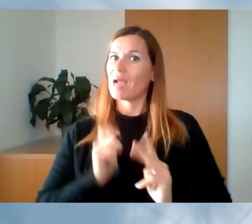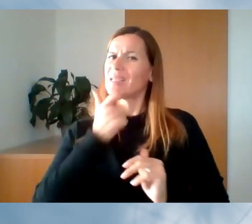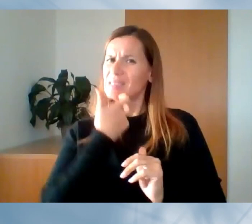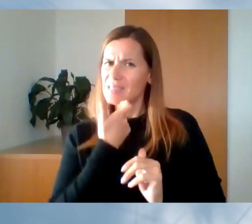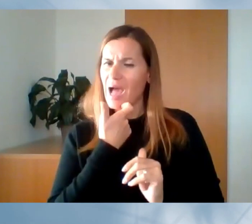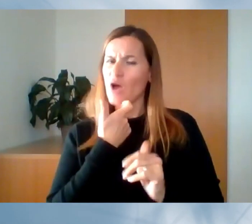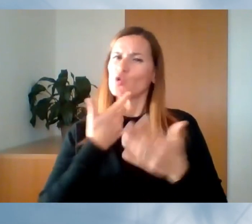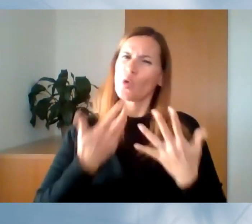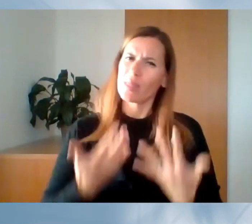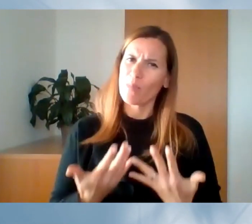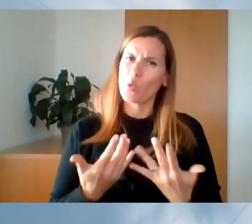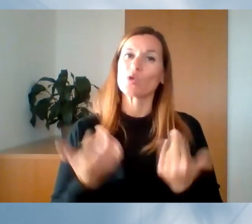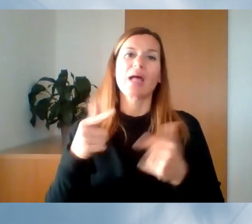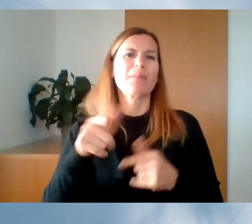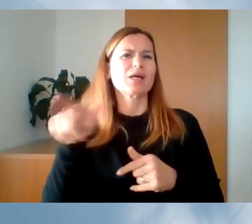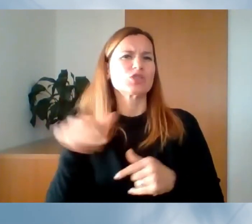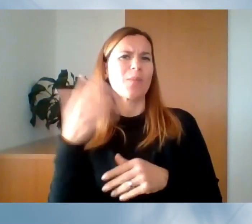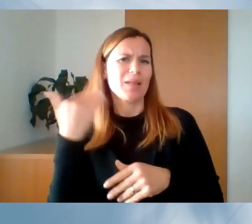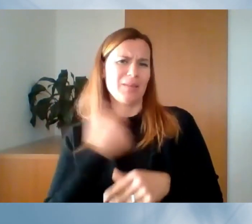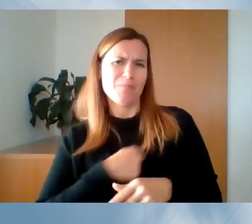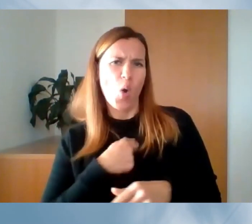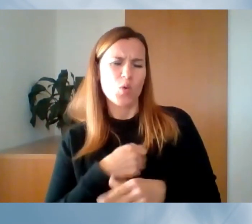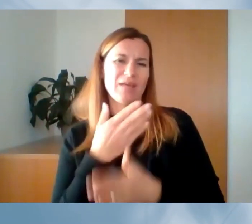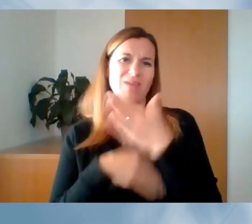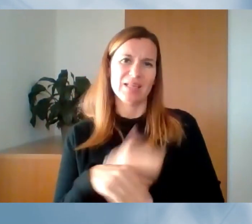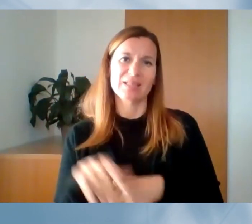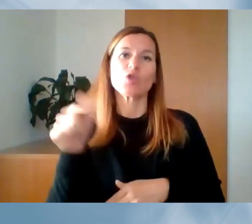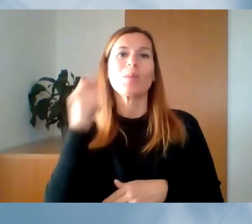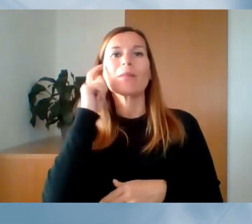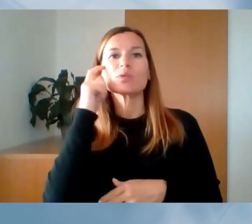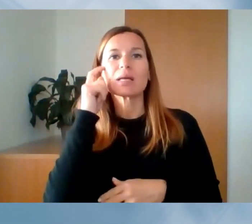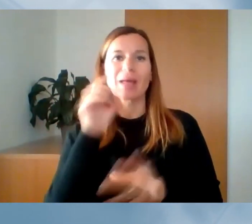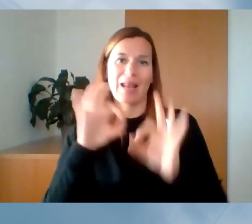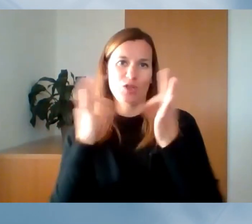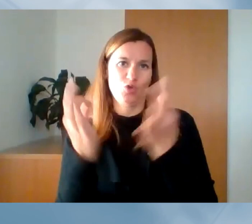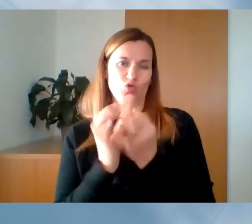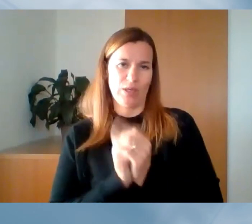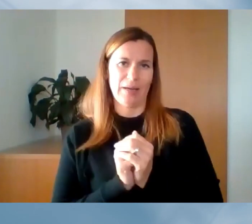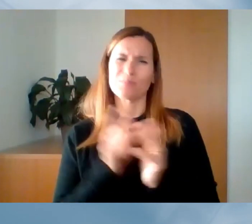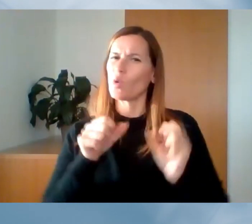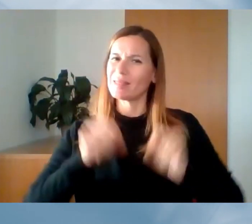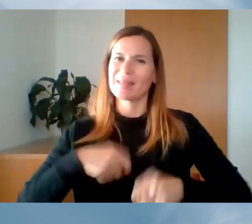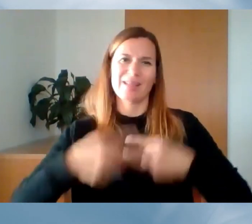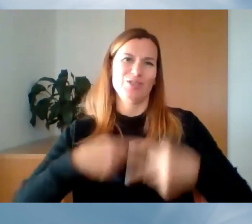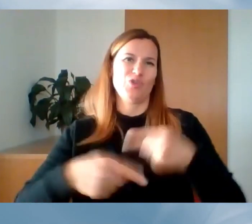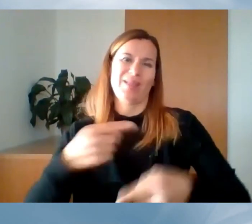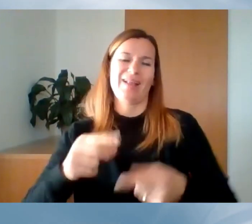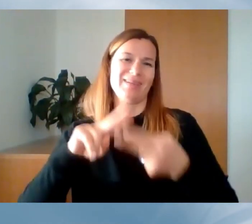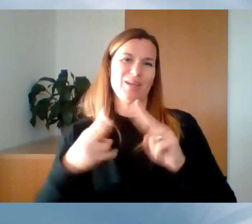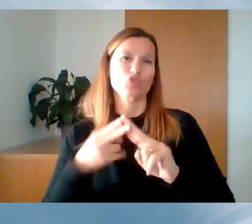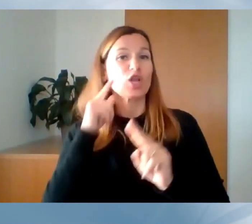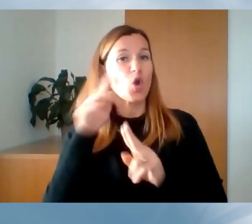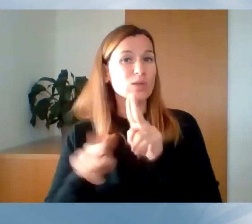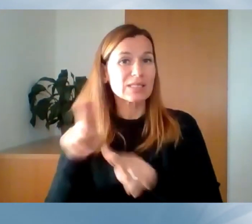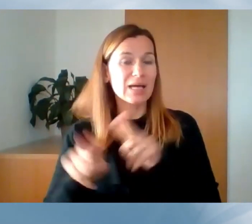dočakali starost, pa onemoglost, ali pa so bili bolni in invalidni, je pa poskrbela družina. To je tradicionalni